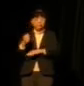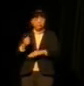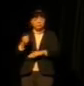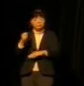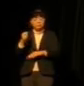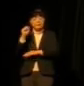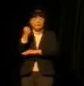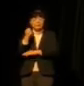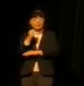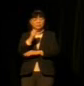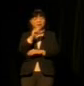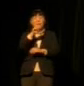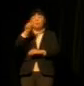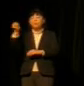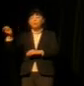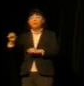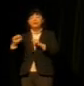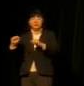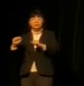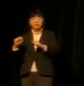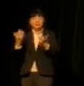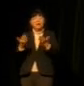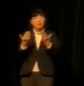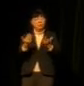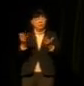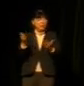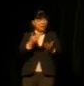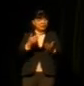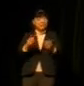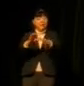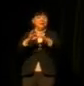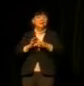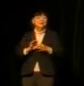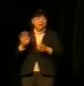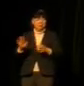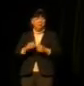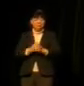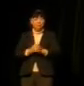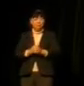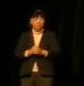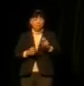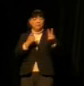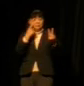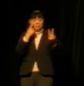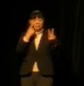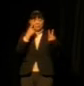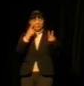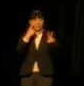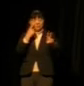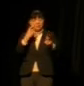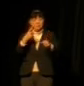広報者で行われました。学校は市からの連絡がありました。はい、2つ目、2年の女